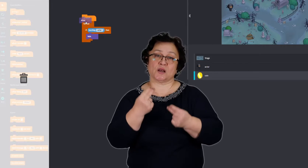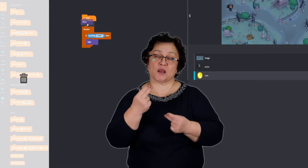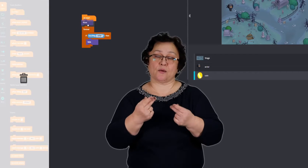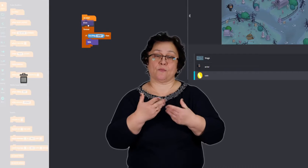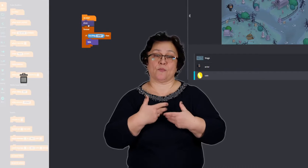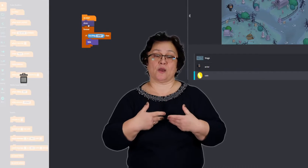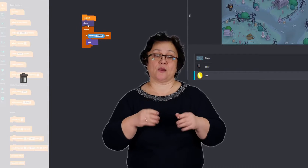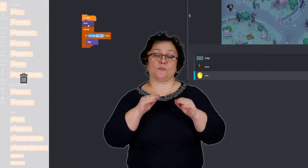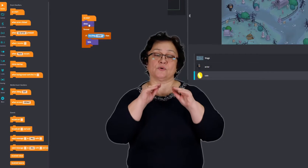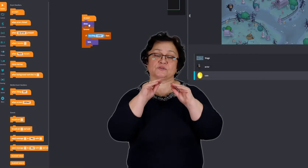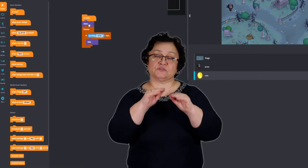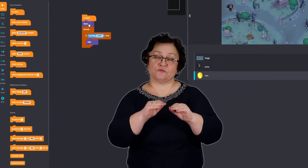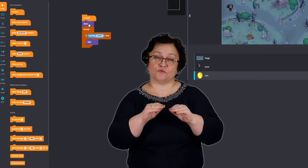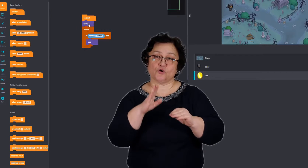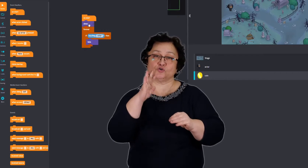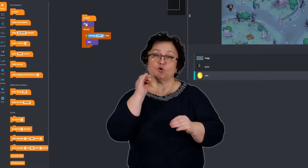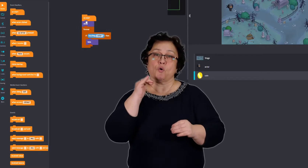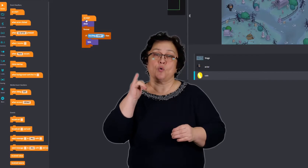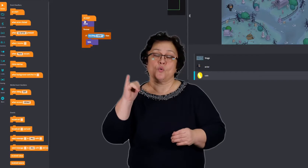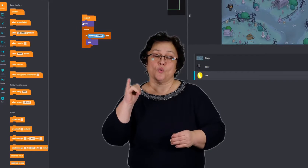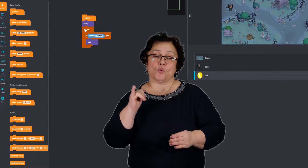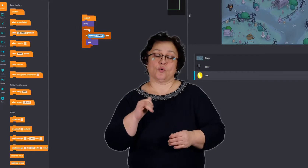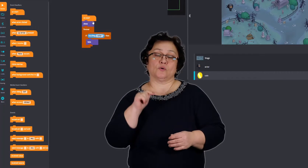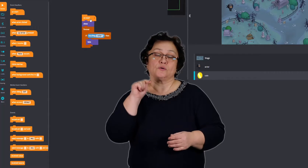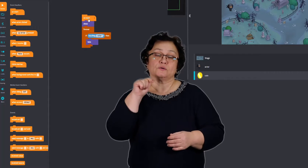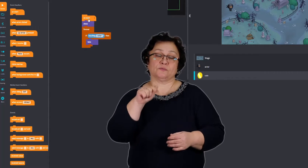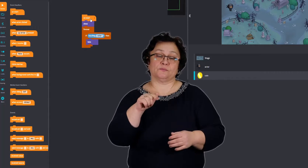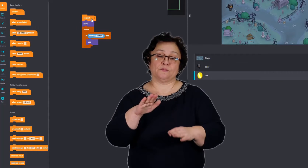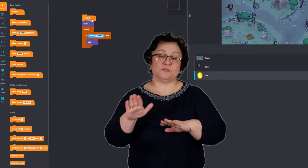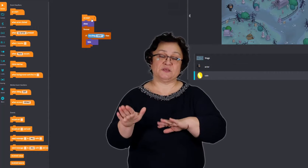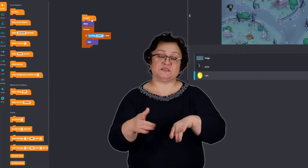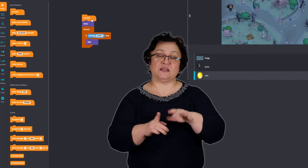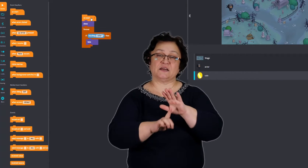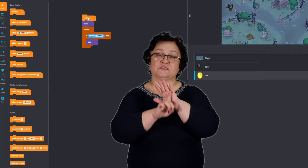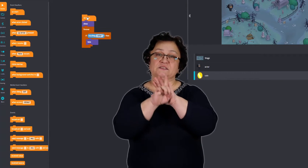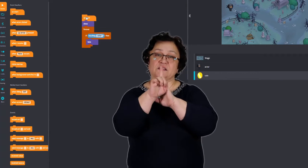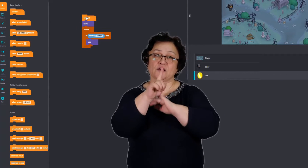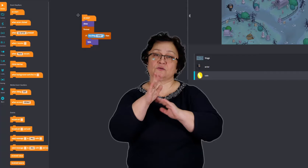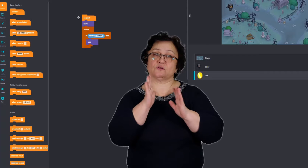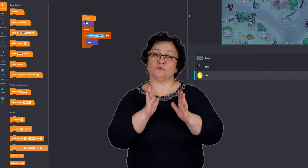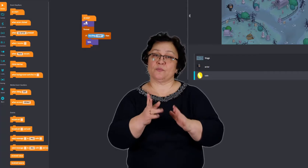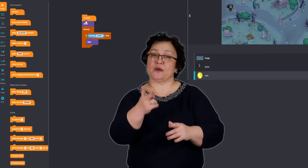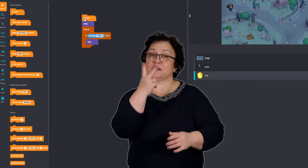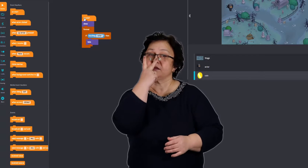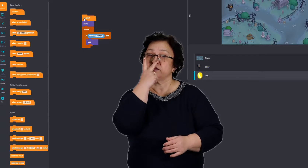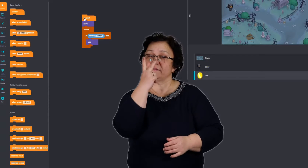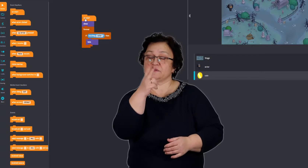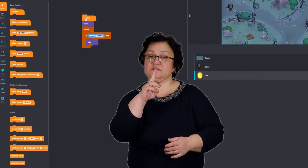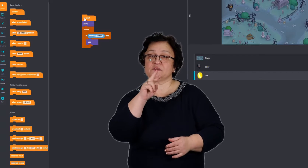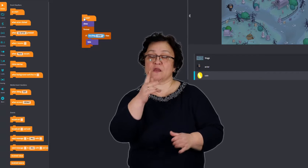ми поставимо ось тут шоу після старту. І тепер дивись,